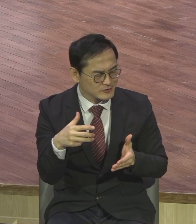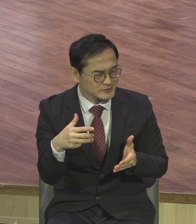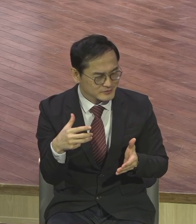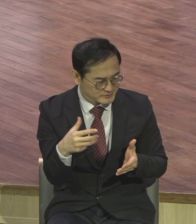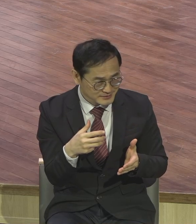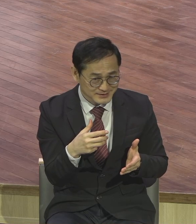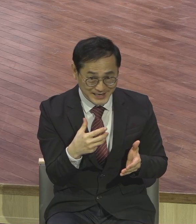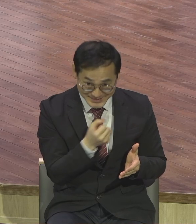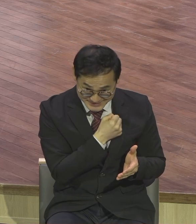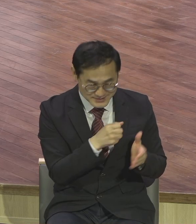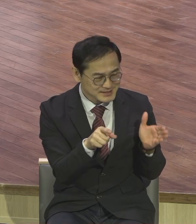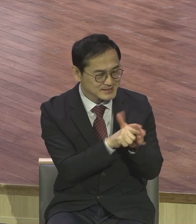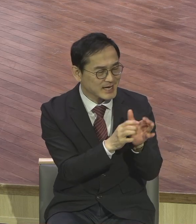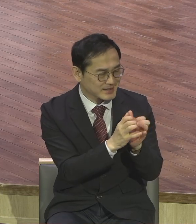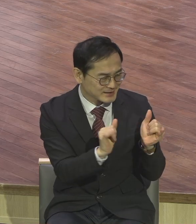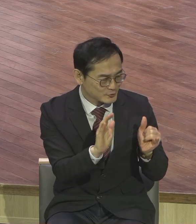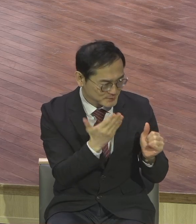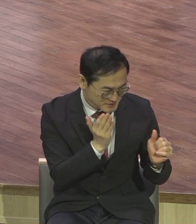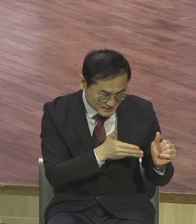됩시다.